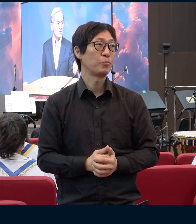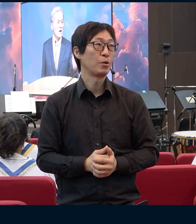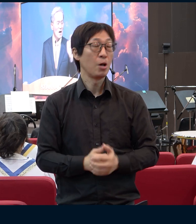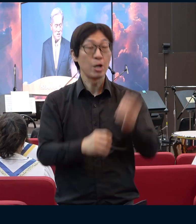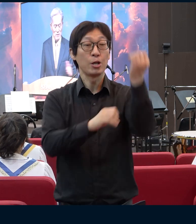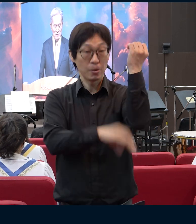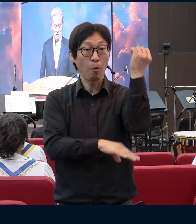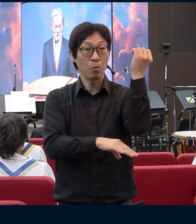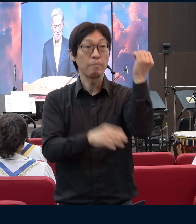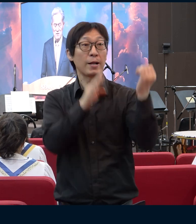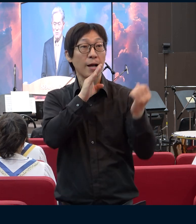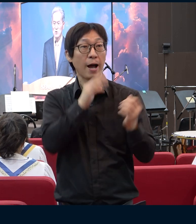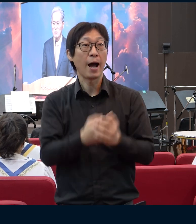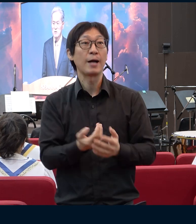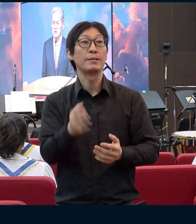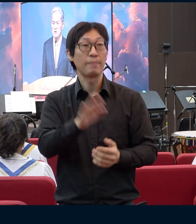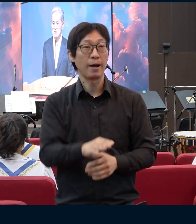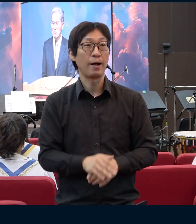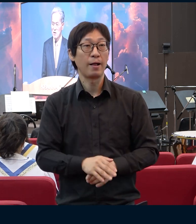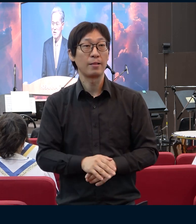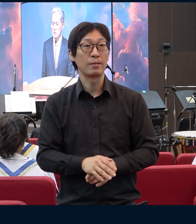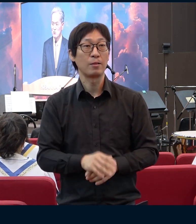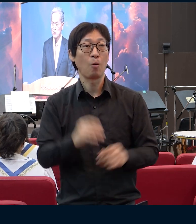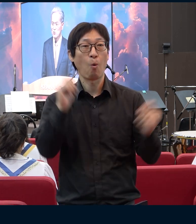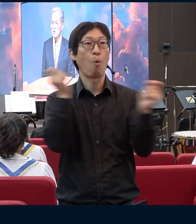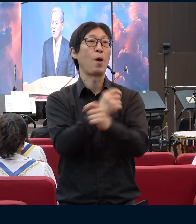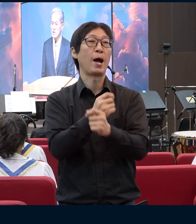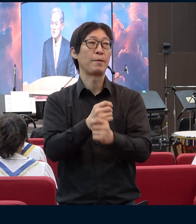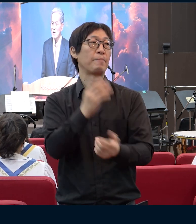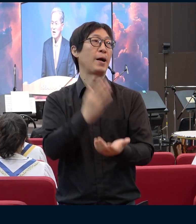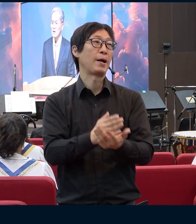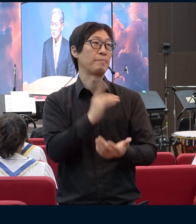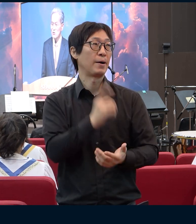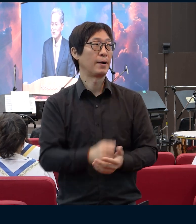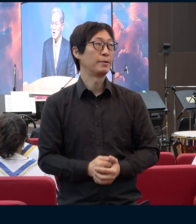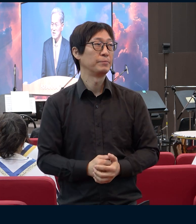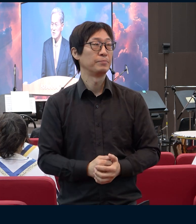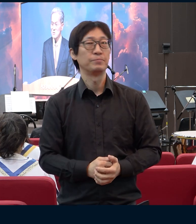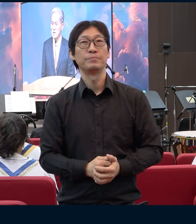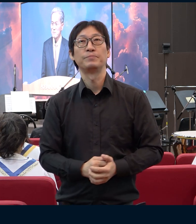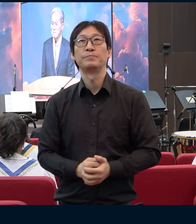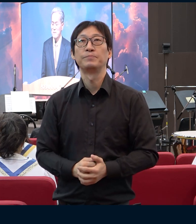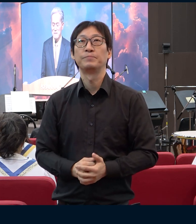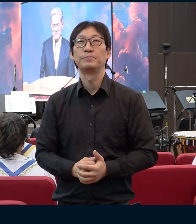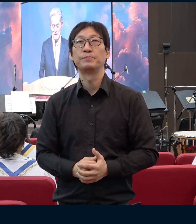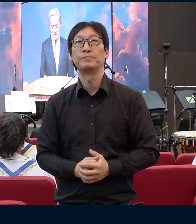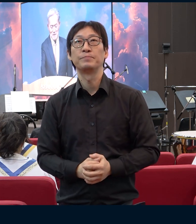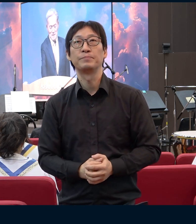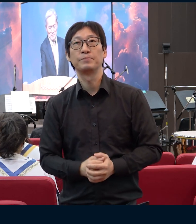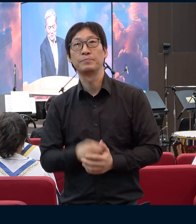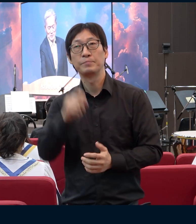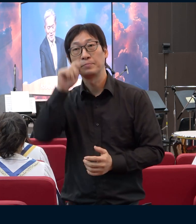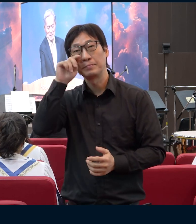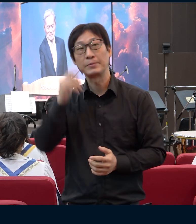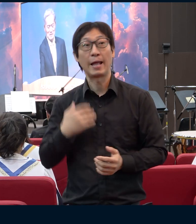맞아요. 하지만 잘못하면 굉장히 우스운 억지가 될 수가 있습니다.